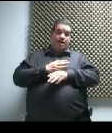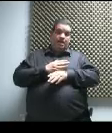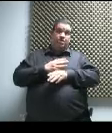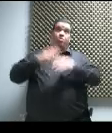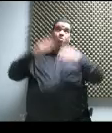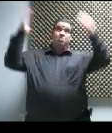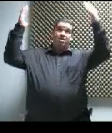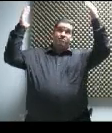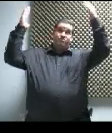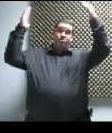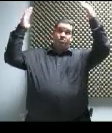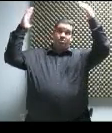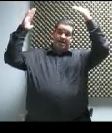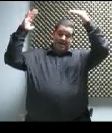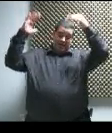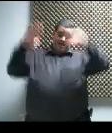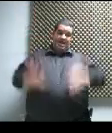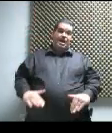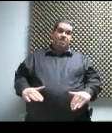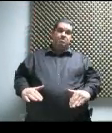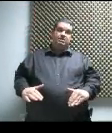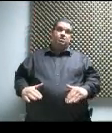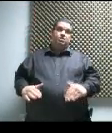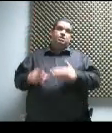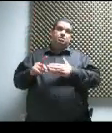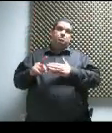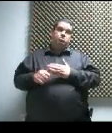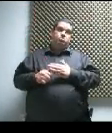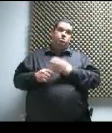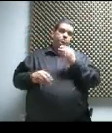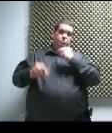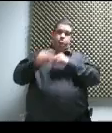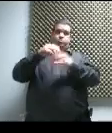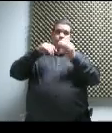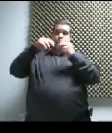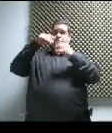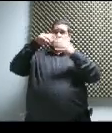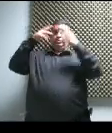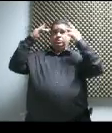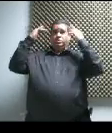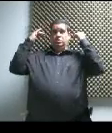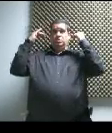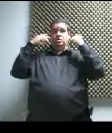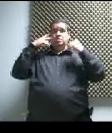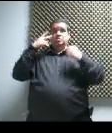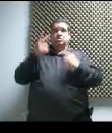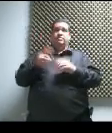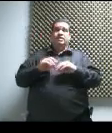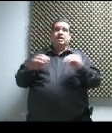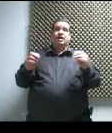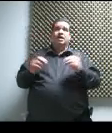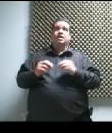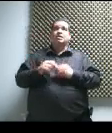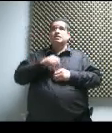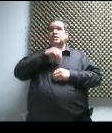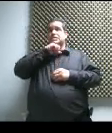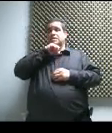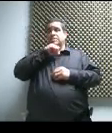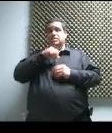gigantesco en el pasillo y luego pues una nube impresionante de polvo y de cemento